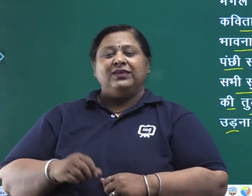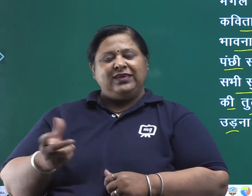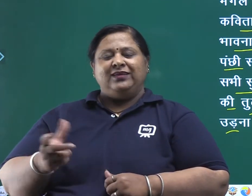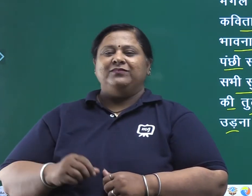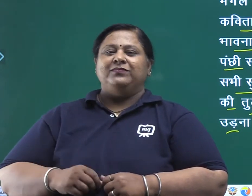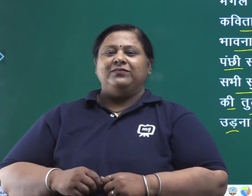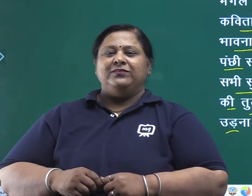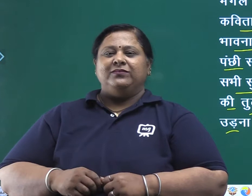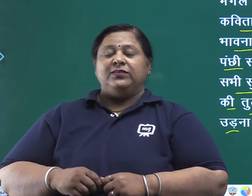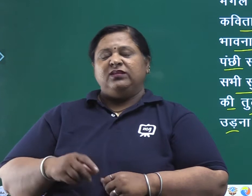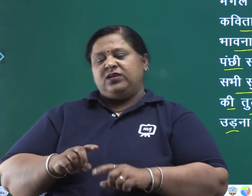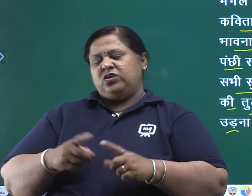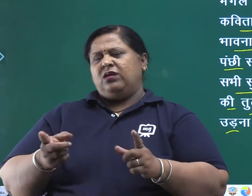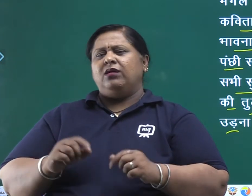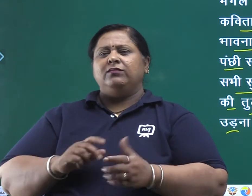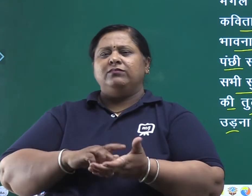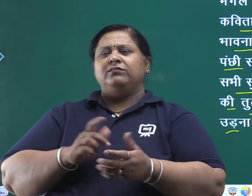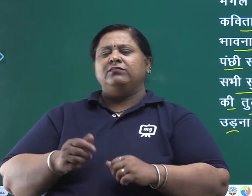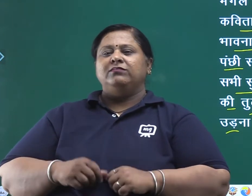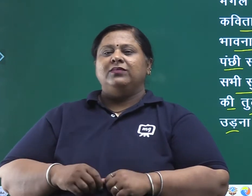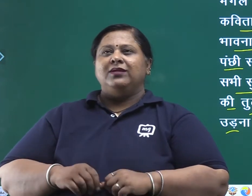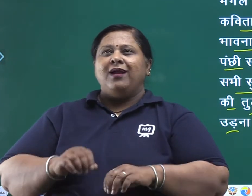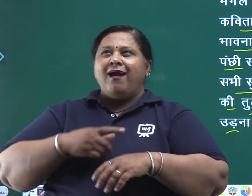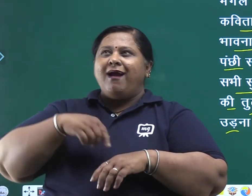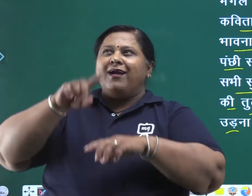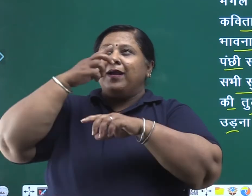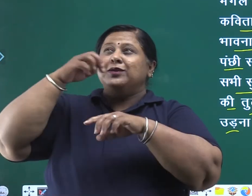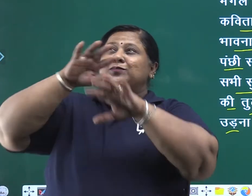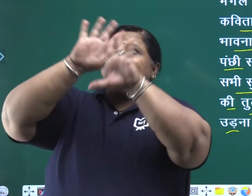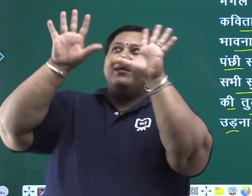की जगह आकाश में